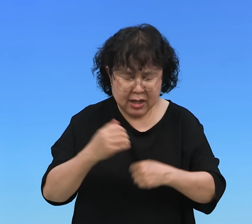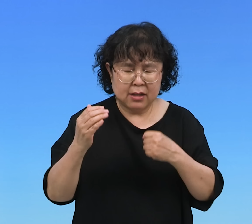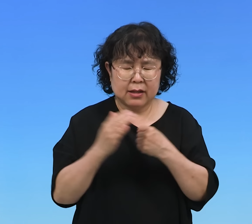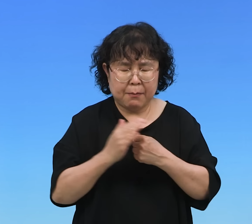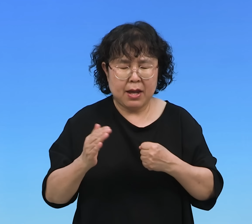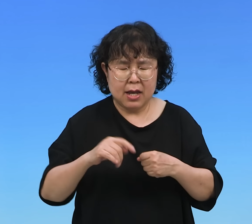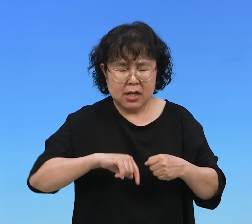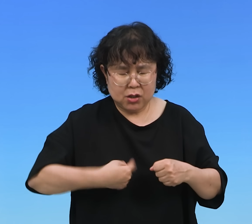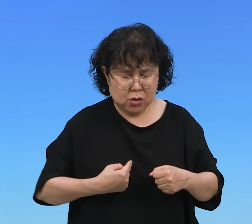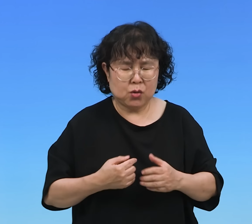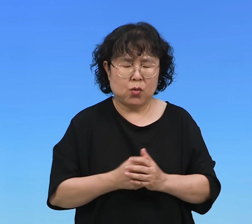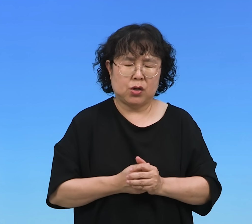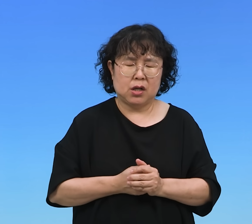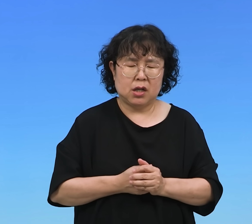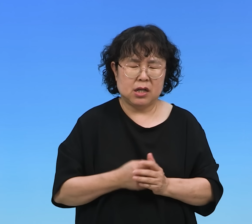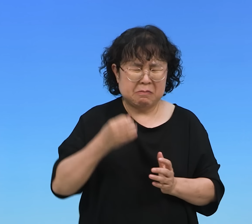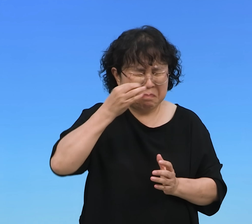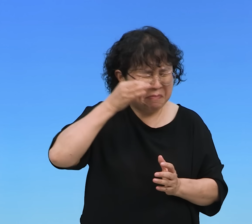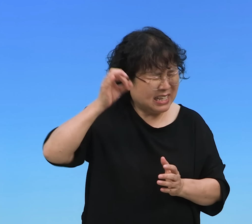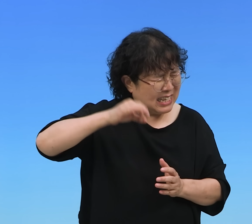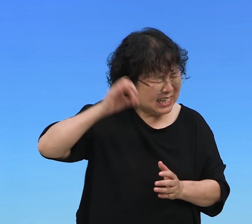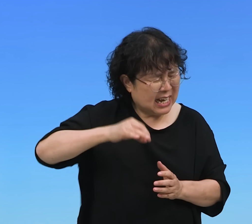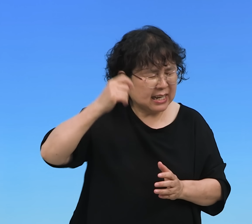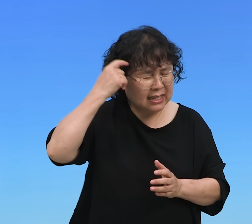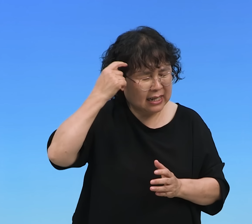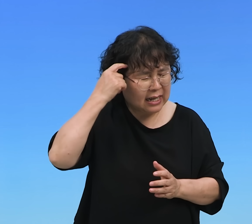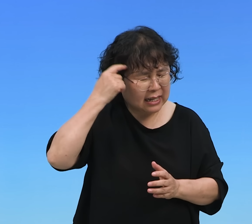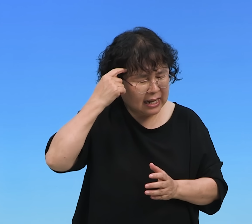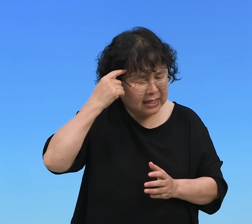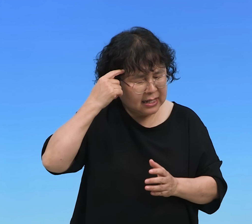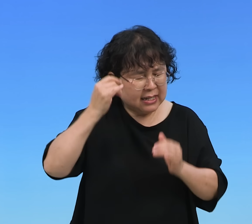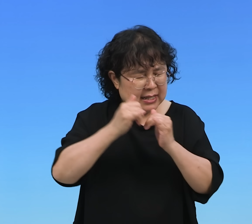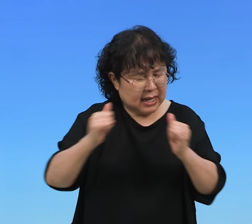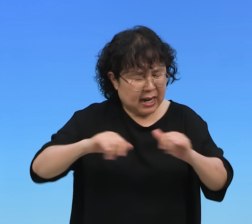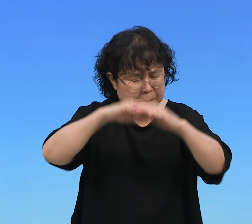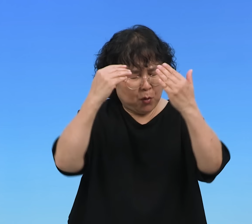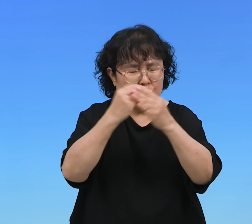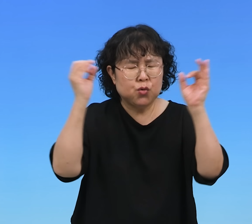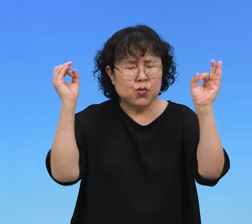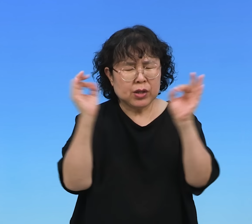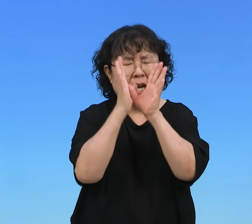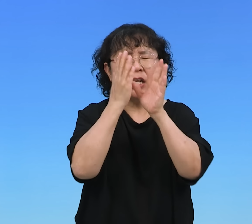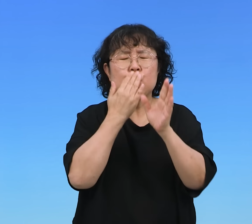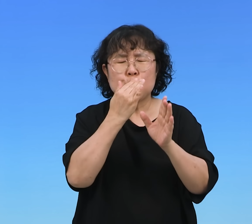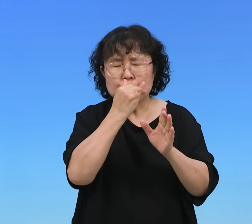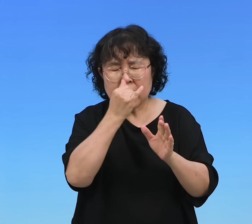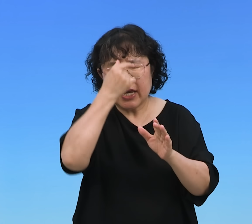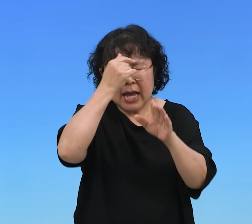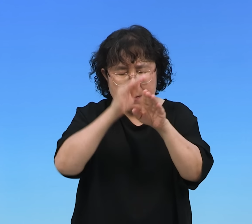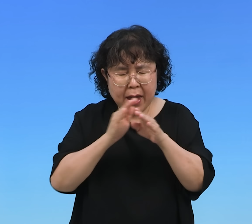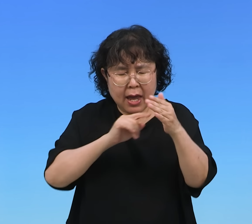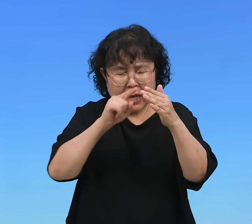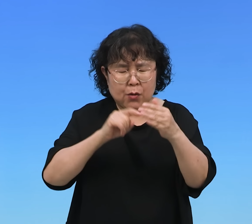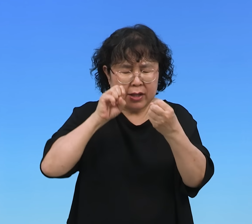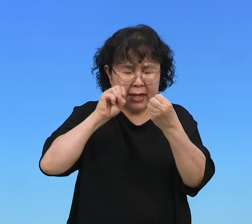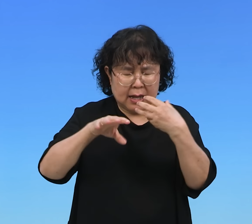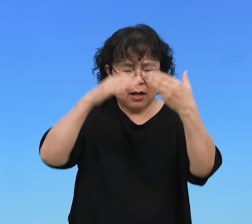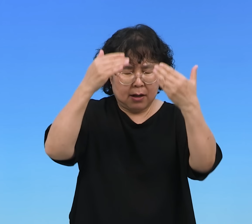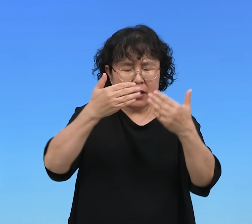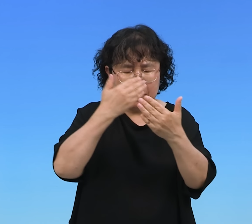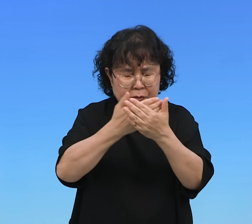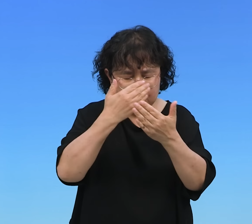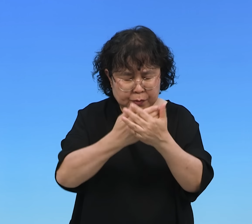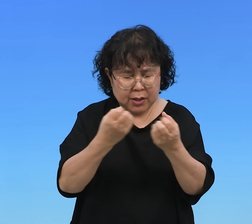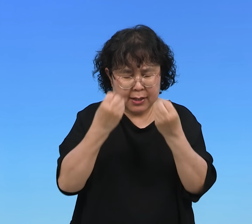스스로를 장기판에 졸로 여기는 인생이 다 사라질 수 있도록 예배 가운데 말씀하여